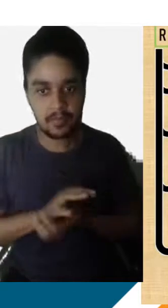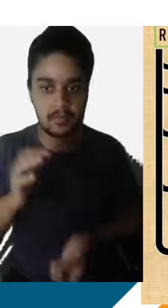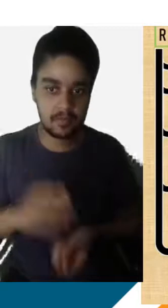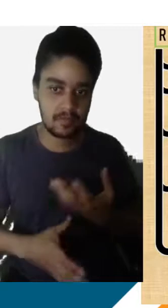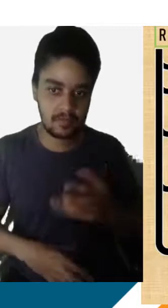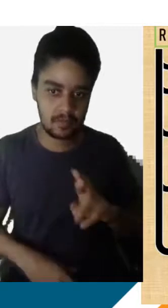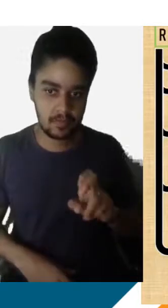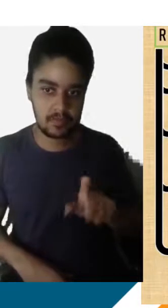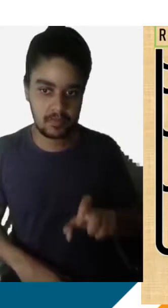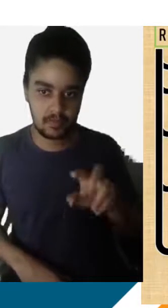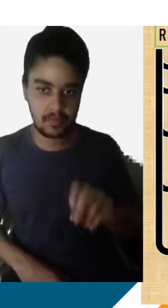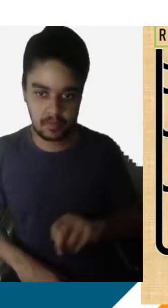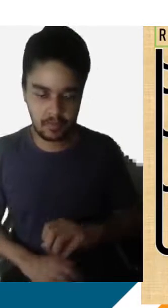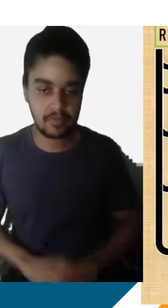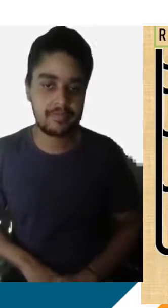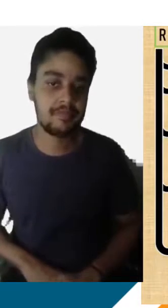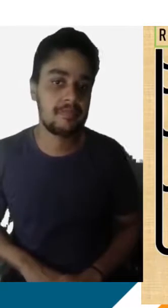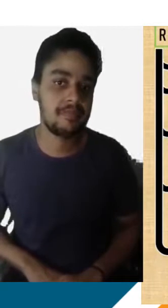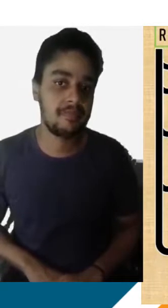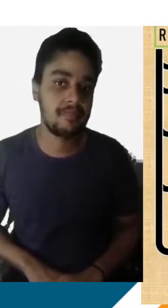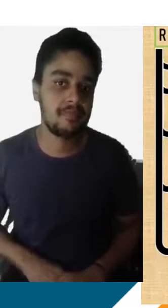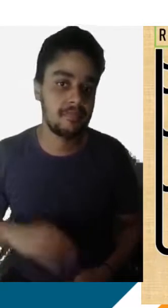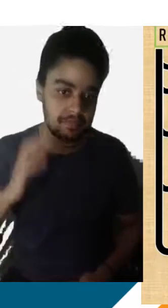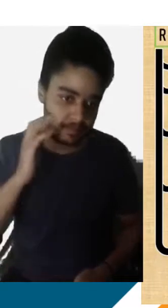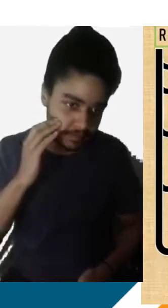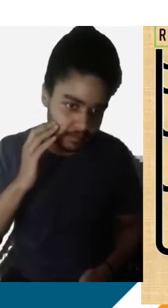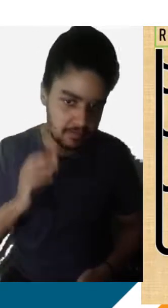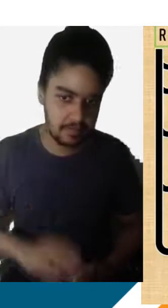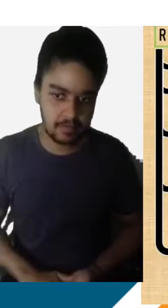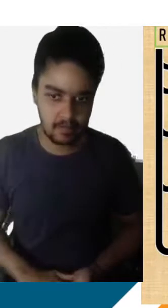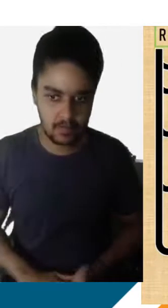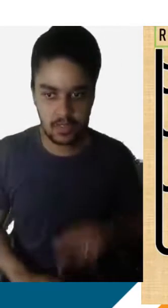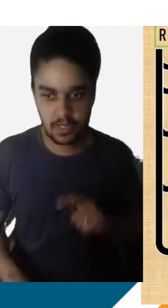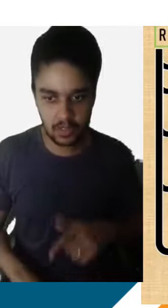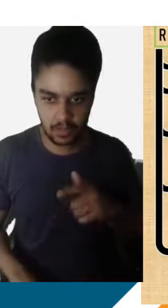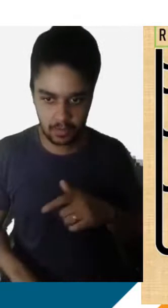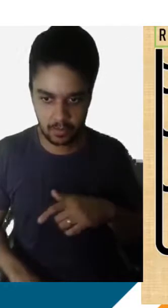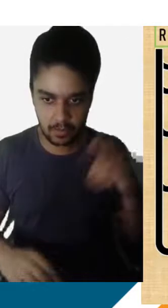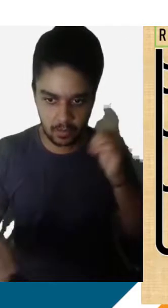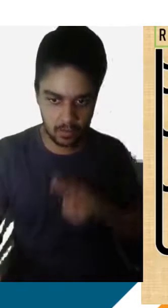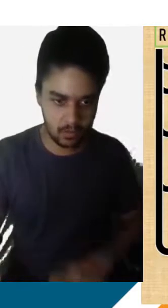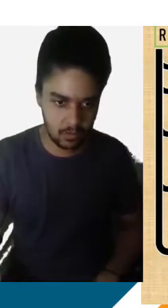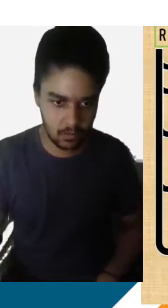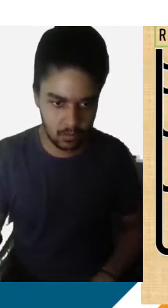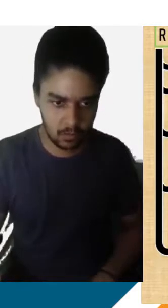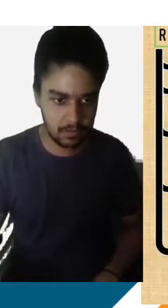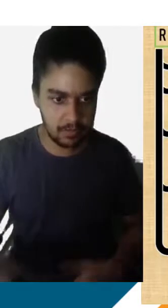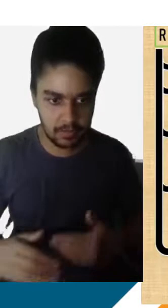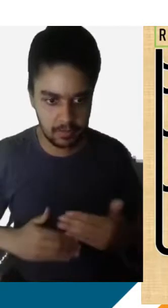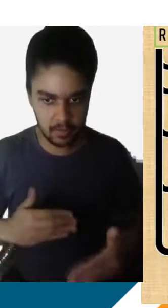às formações do relevo. Entendem? Então, ele considera